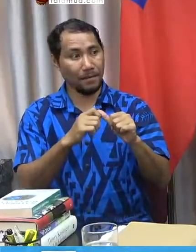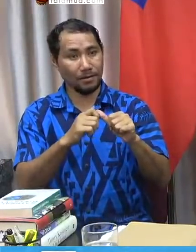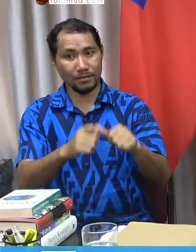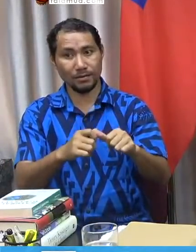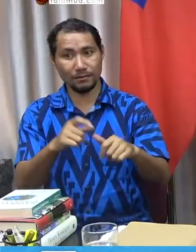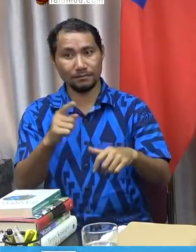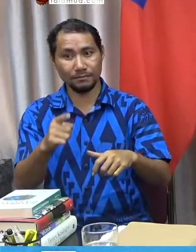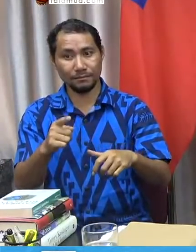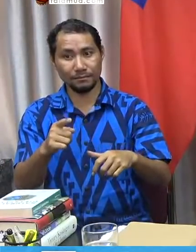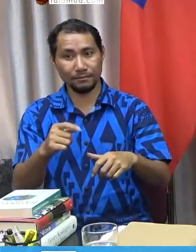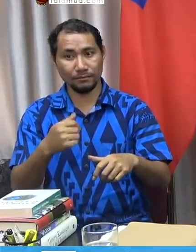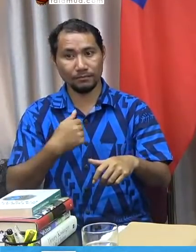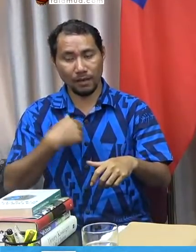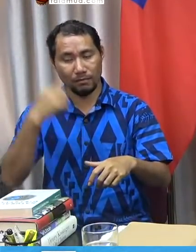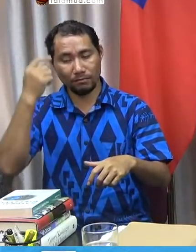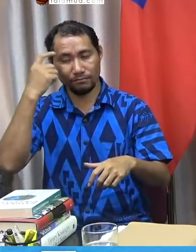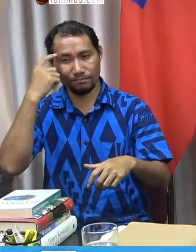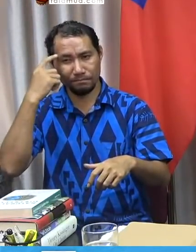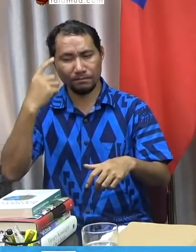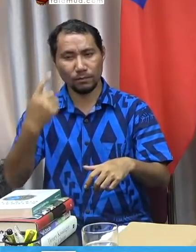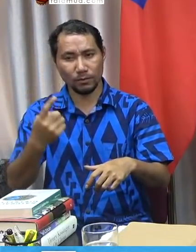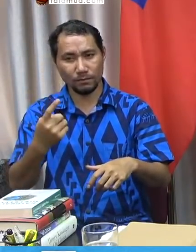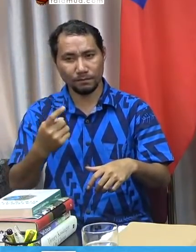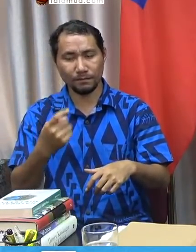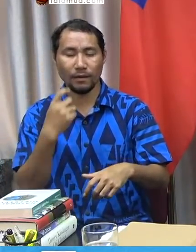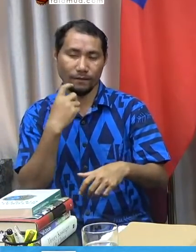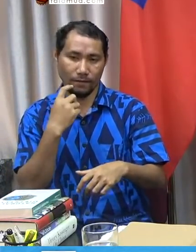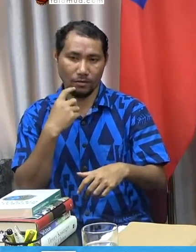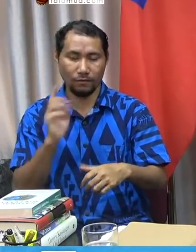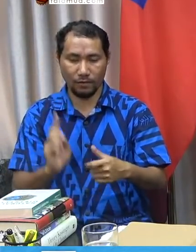o se mawhauwhaunga na e whaingofio na sosolo iai.